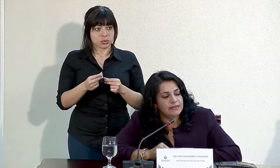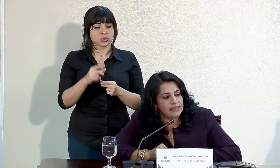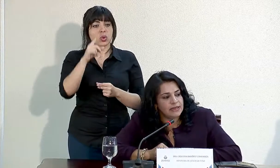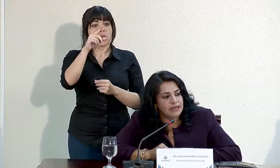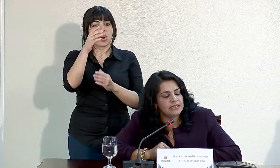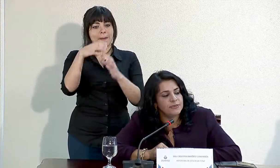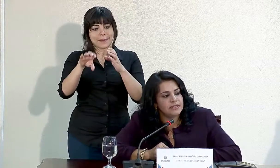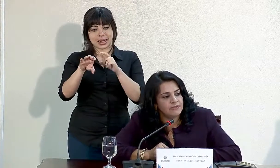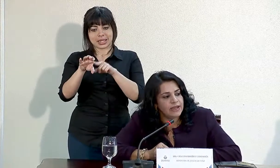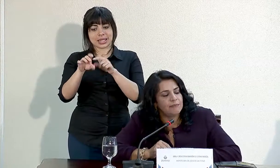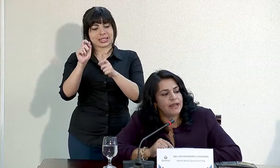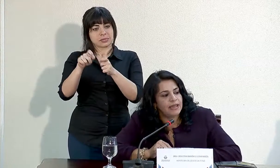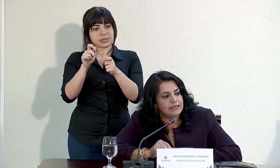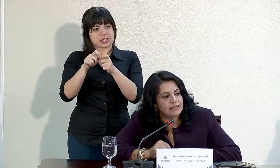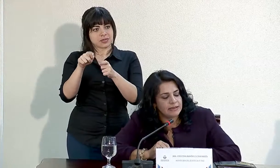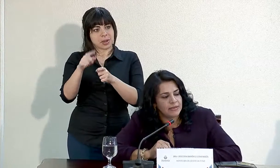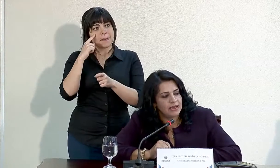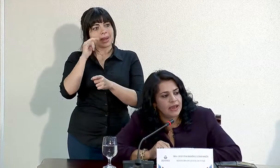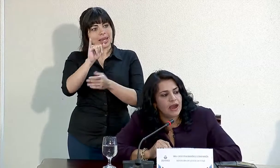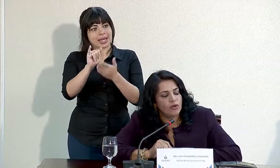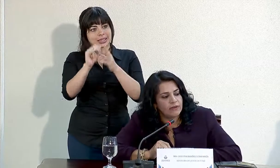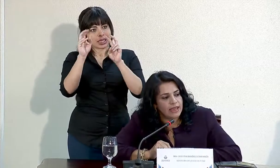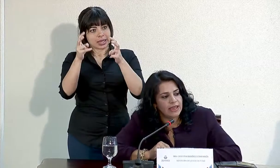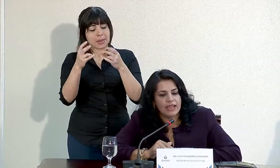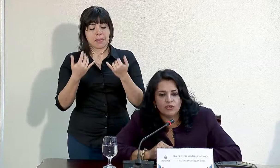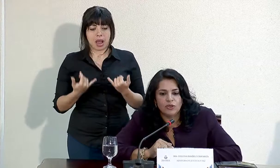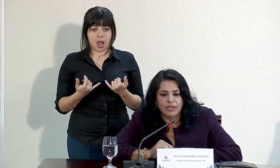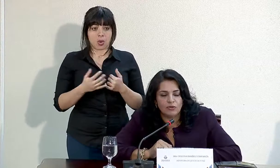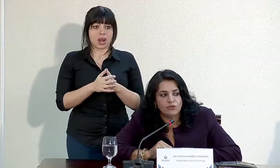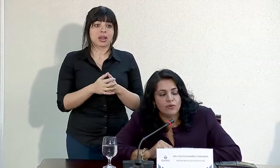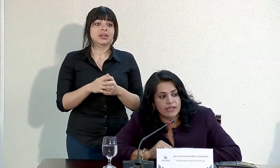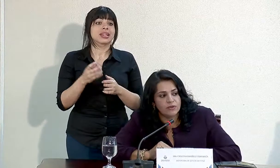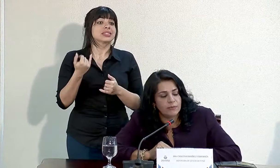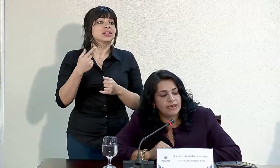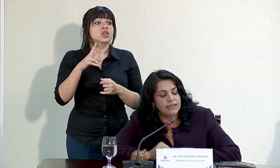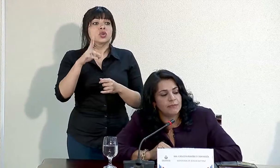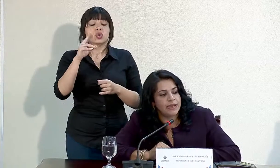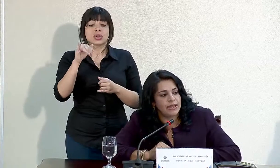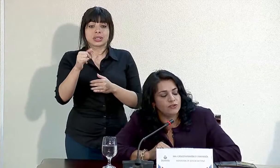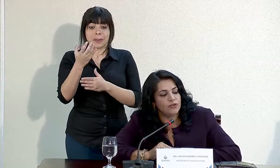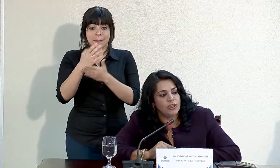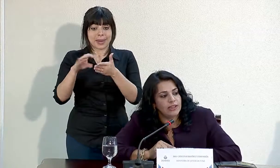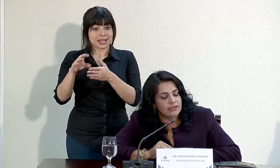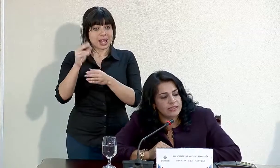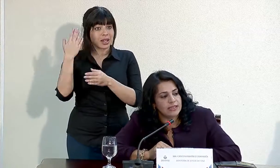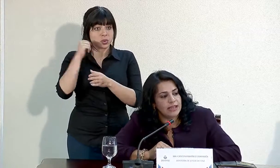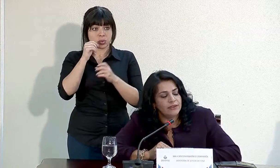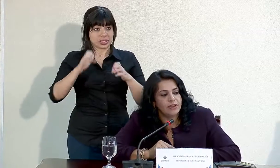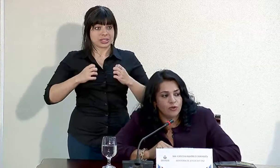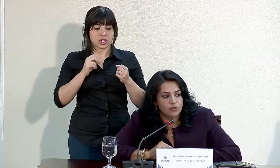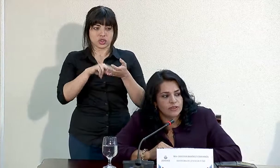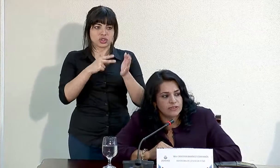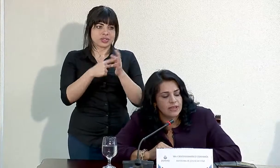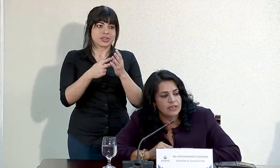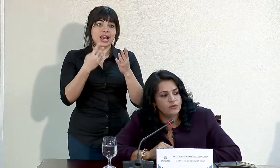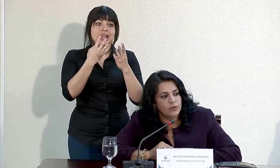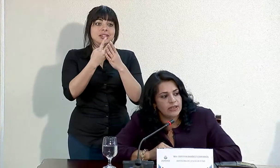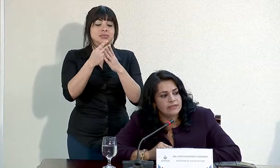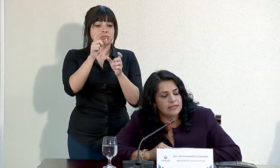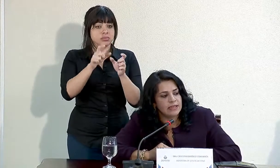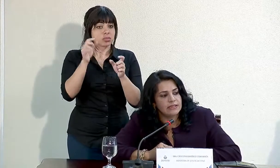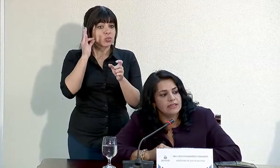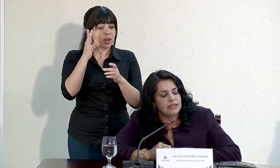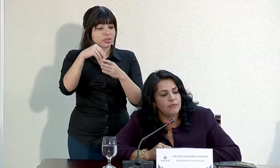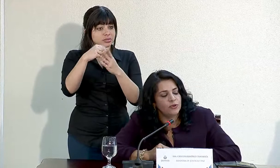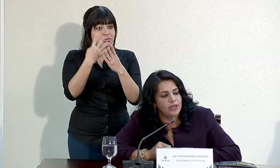una partida específica para ese tema. Ahora bien, el hecho de que no estuviese una partida para eso no quiere decir que las reclusas